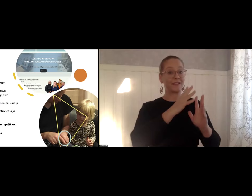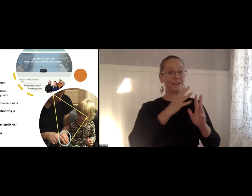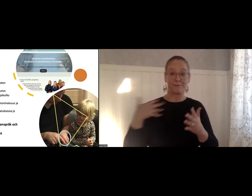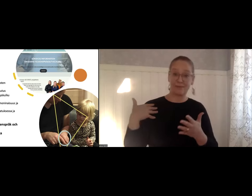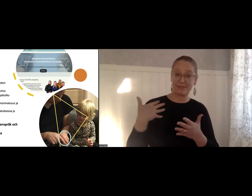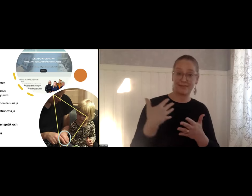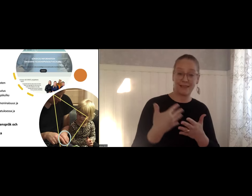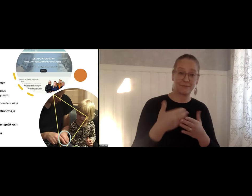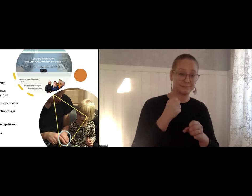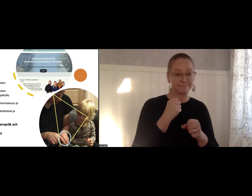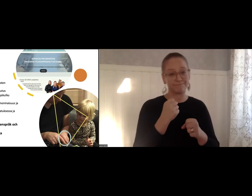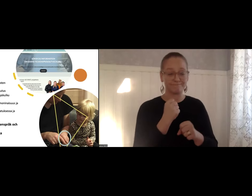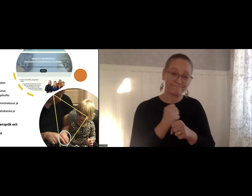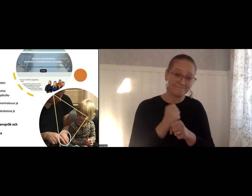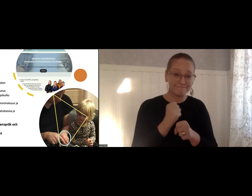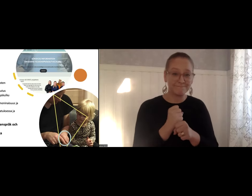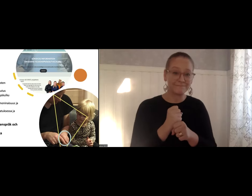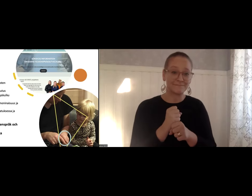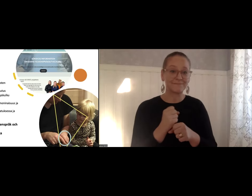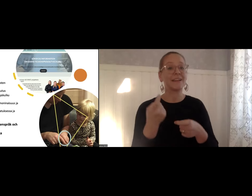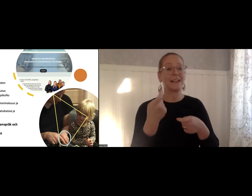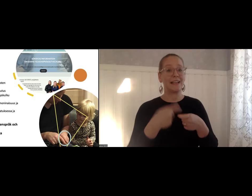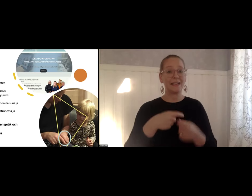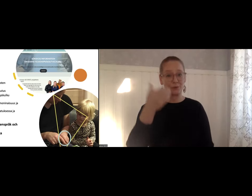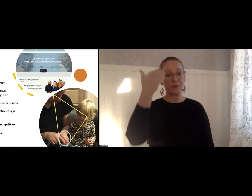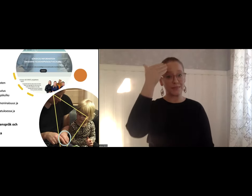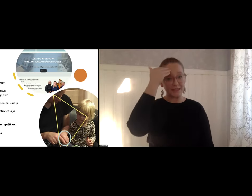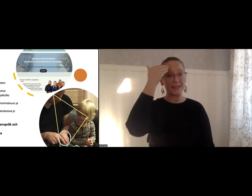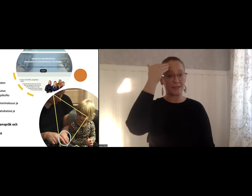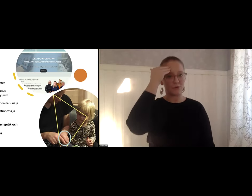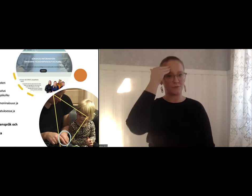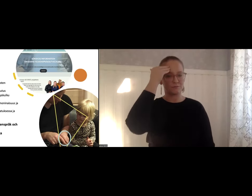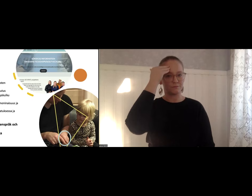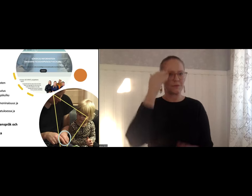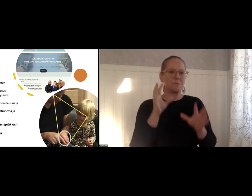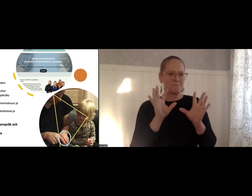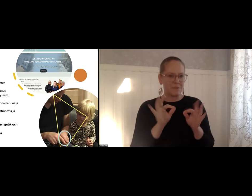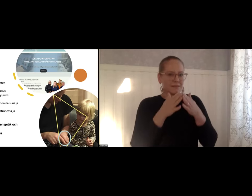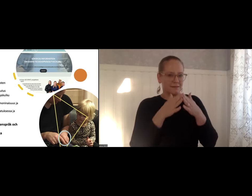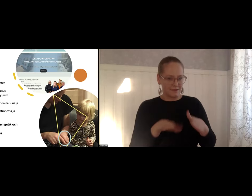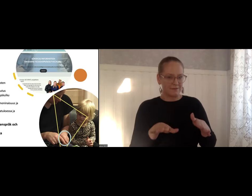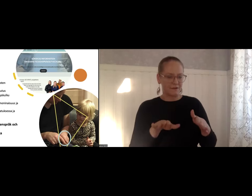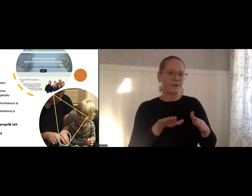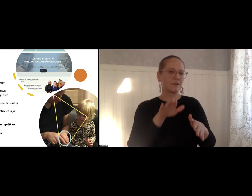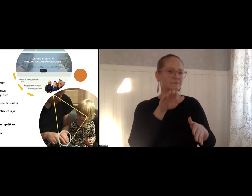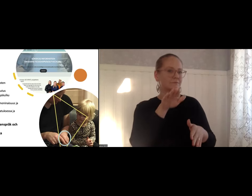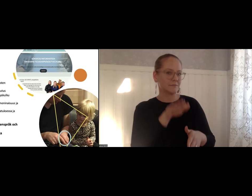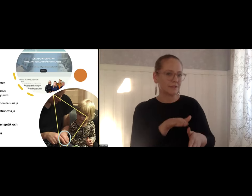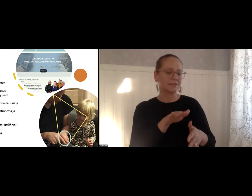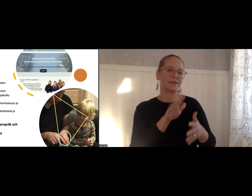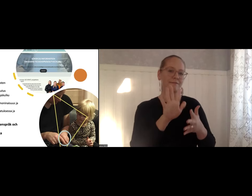Toisena teemana, mitä Vikessä on näiden vuosien aikana tehty, niin liittyy tietoon.